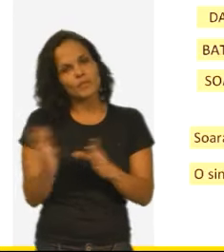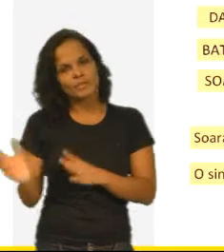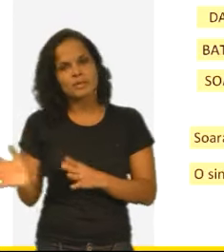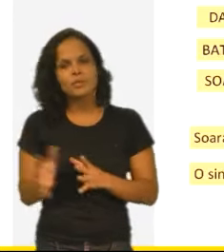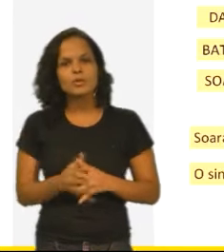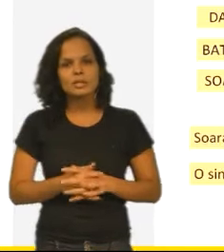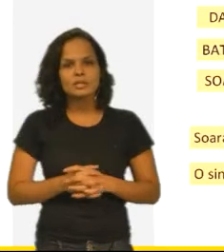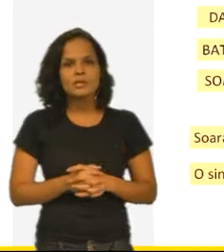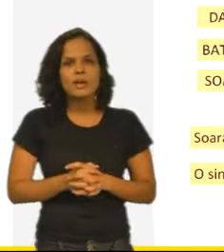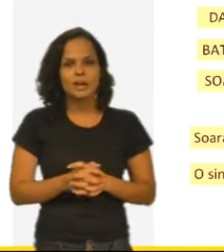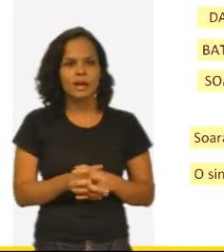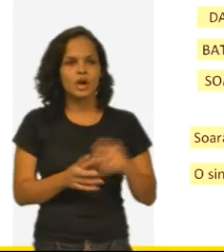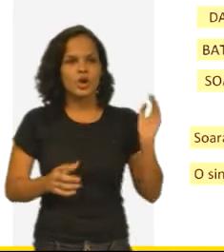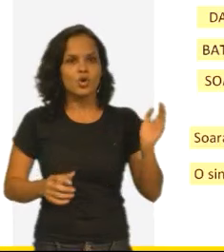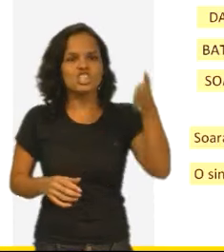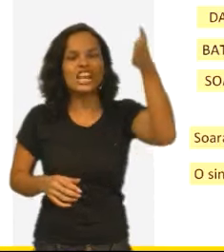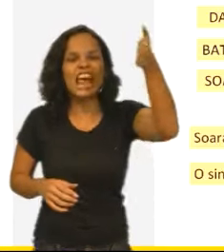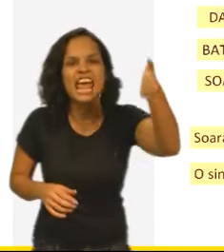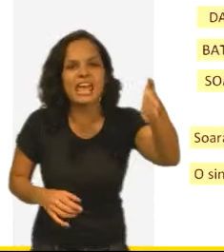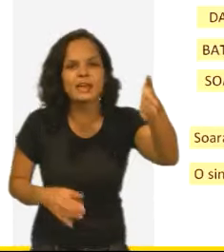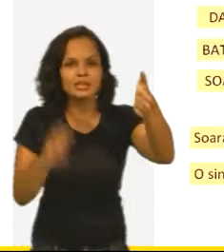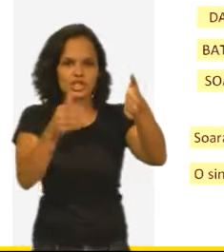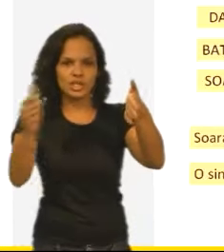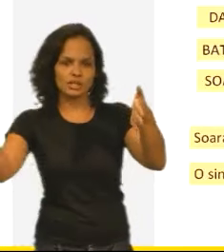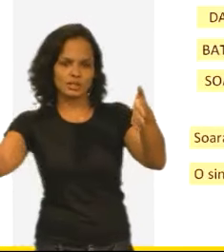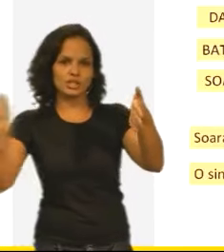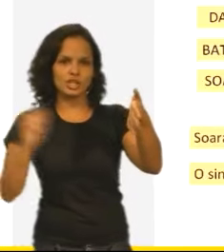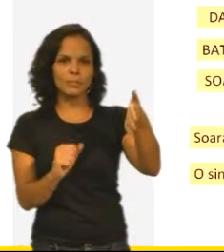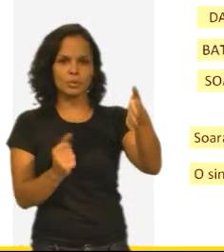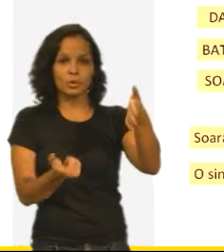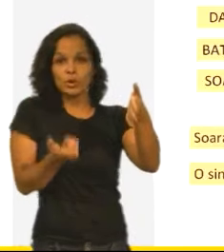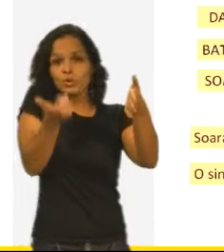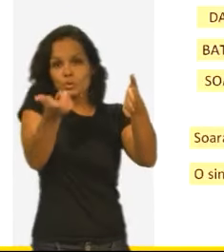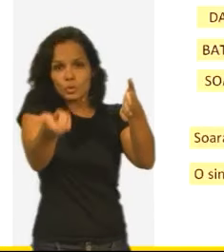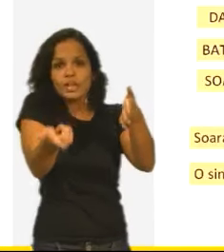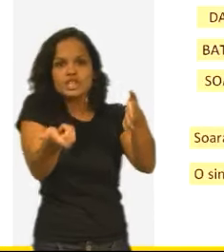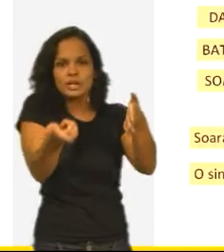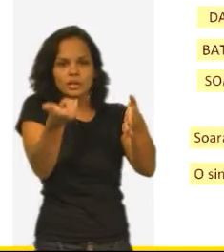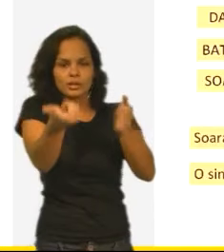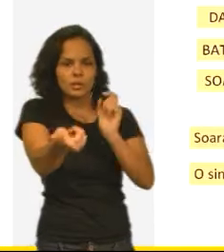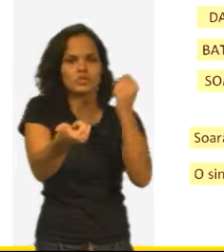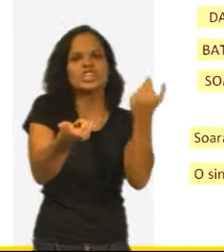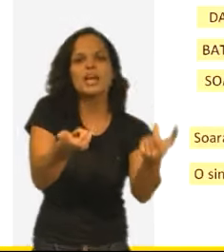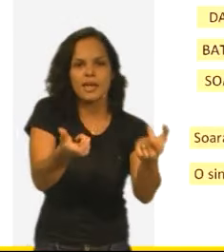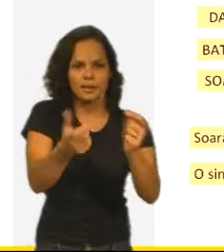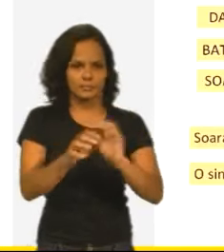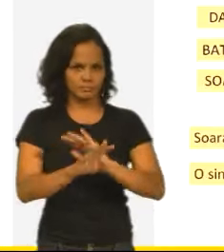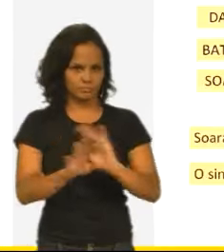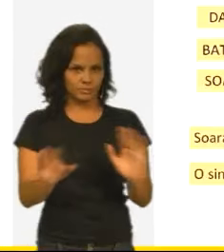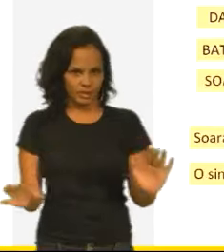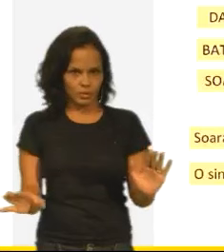faço a concordância com ela. Hoje é dia 15 de abril. O núcleo é dia, então o dia é.